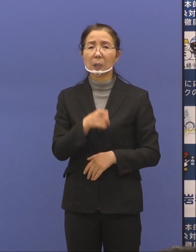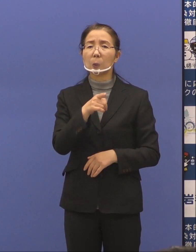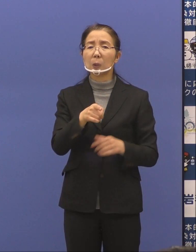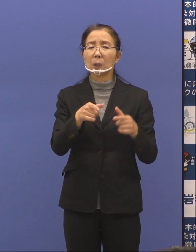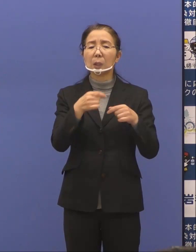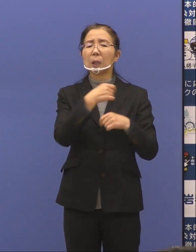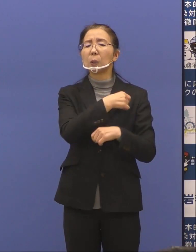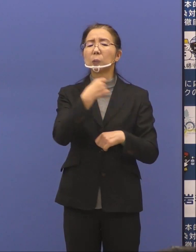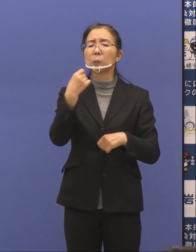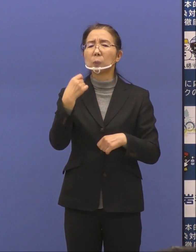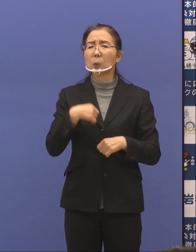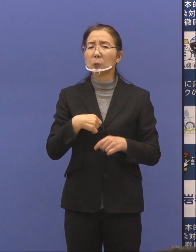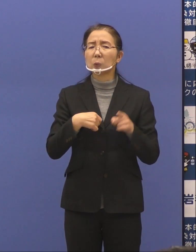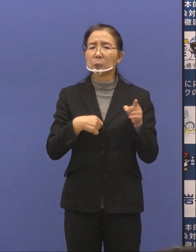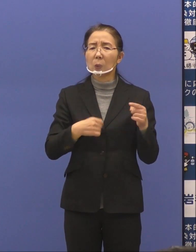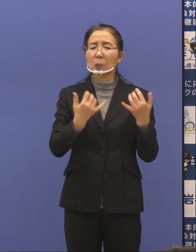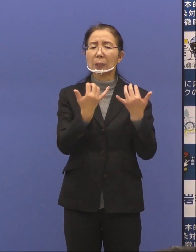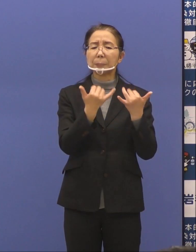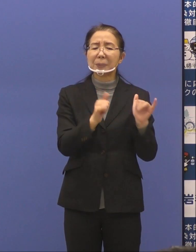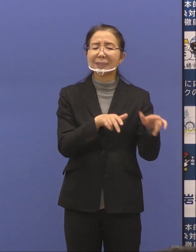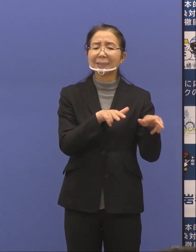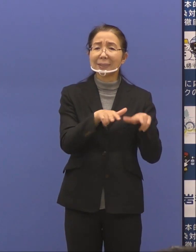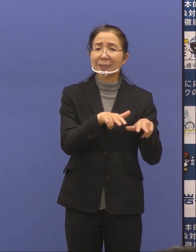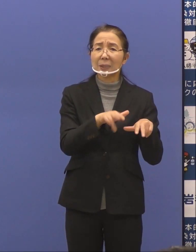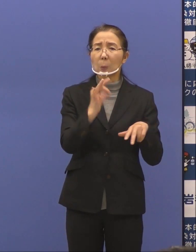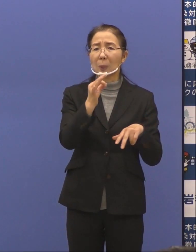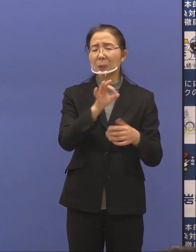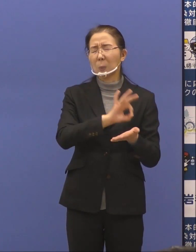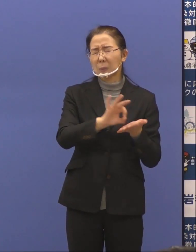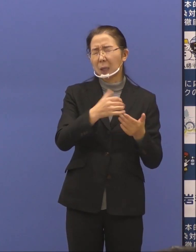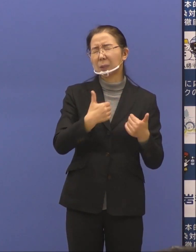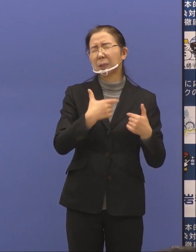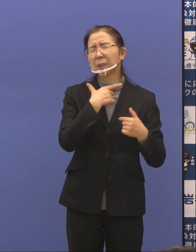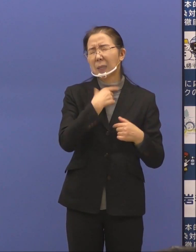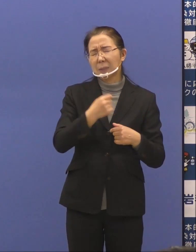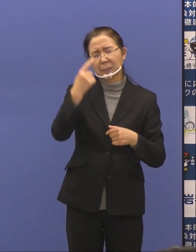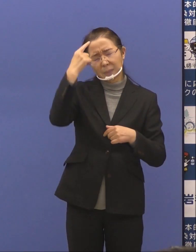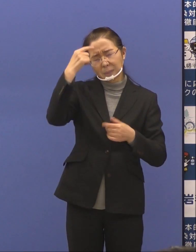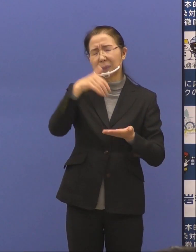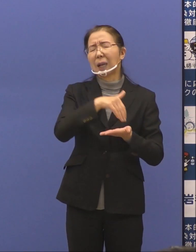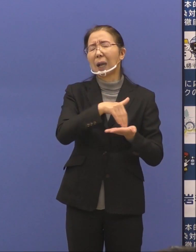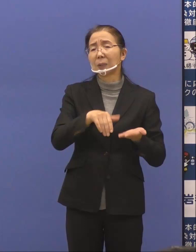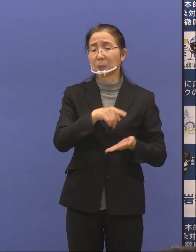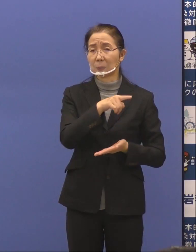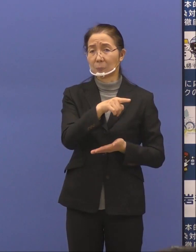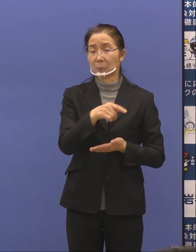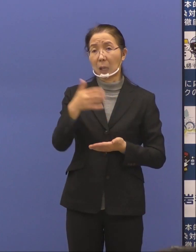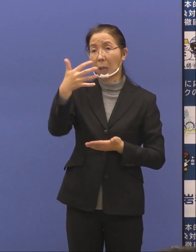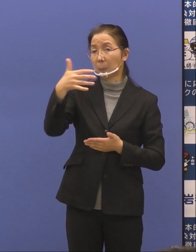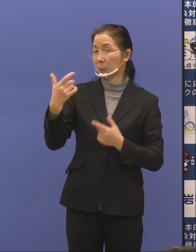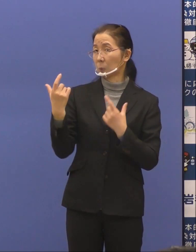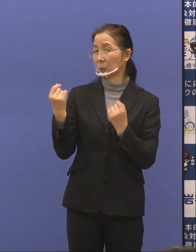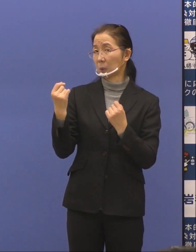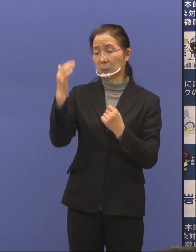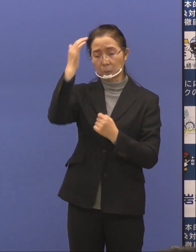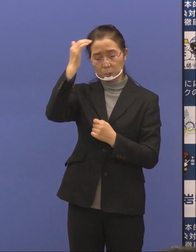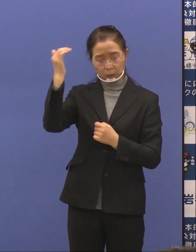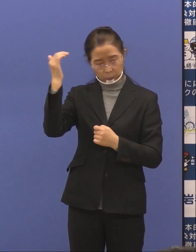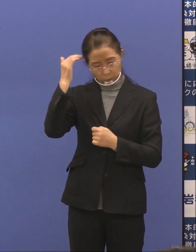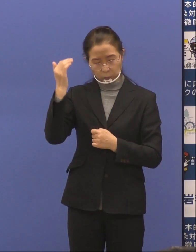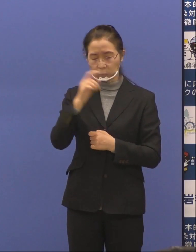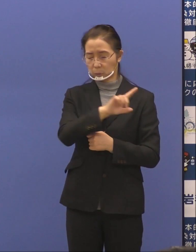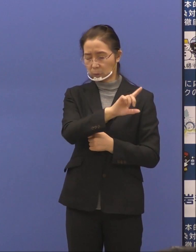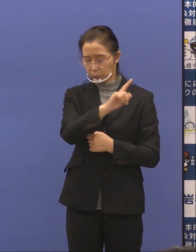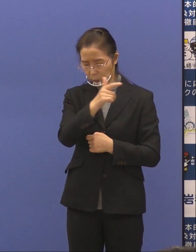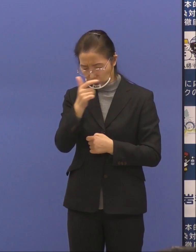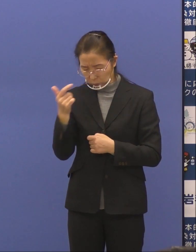生にお金をかけたいんだと思いますし、それはアメリカや韓国、北朝鮮、